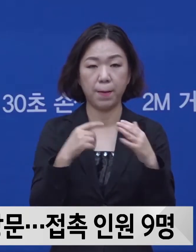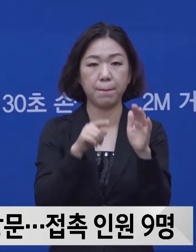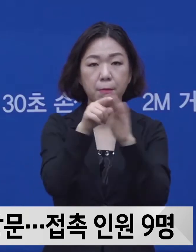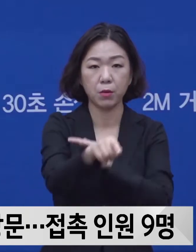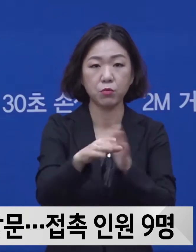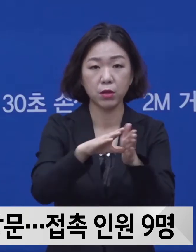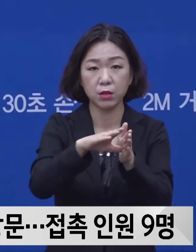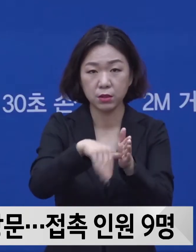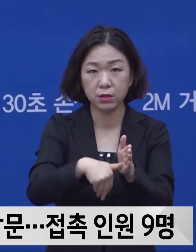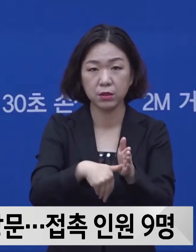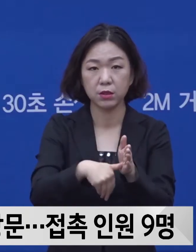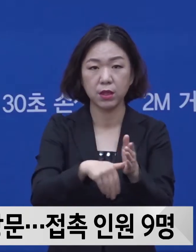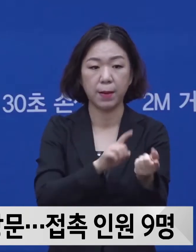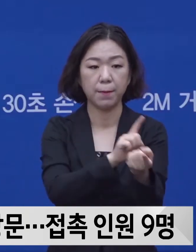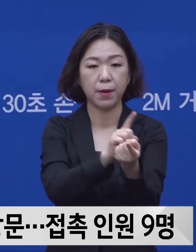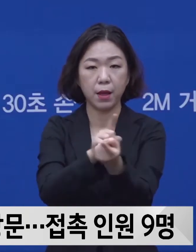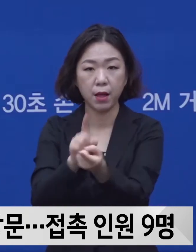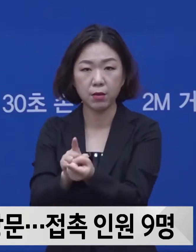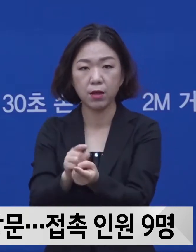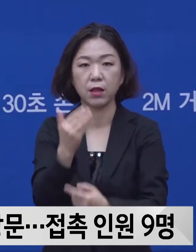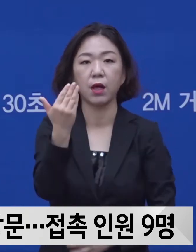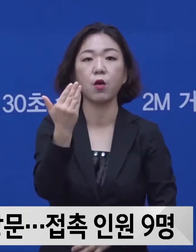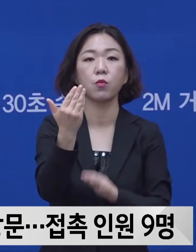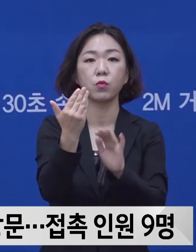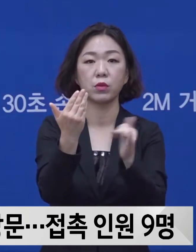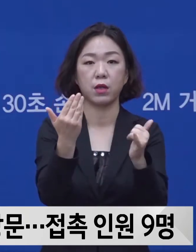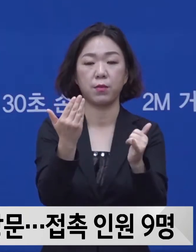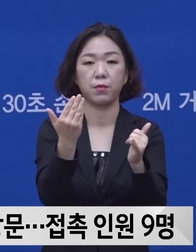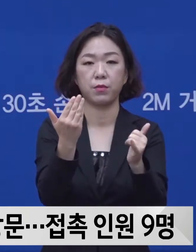일상 접촉한 인원은 9명이고